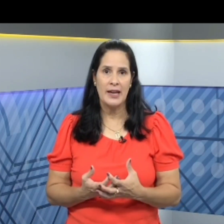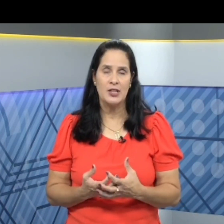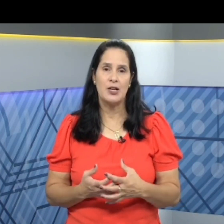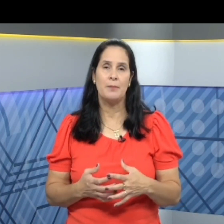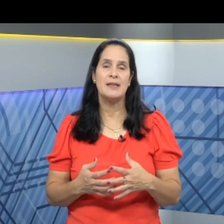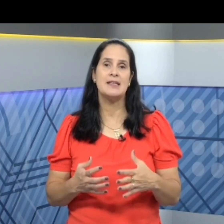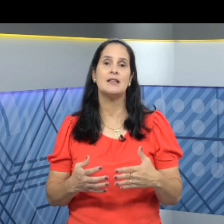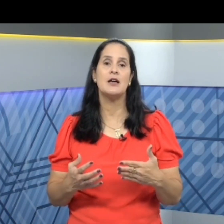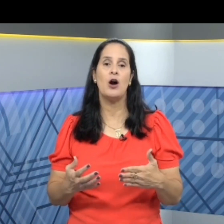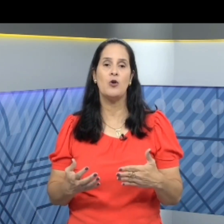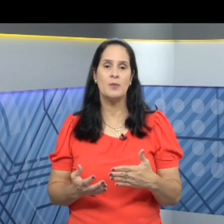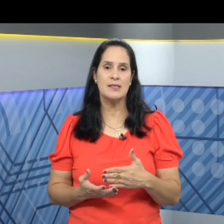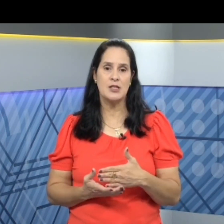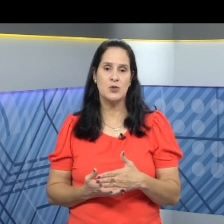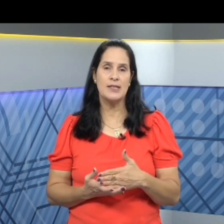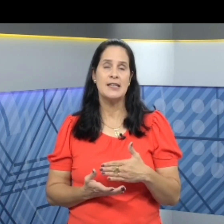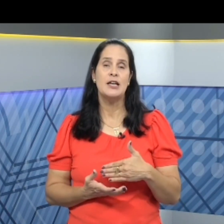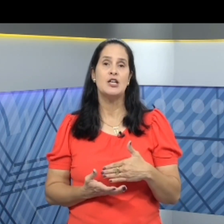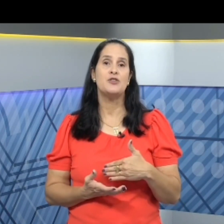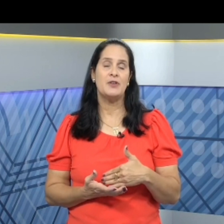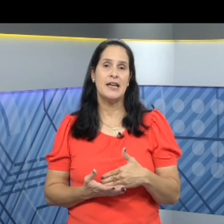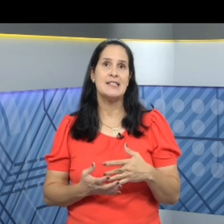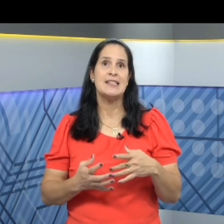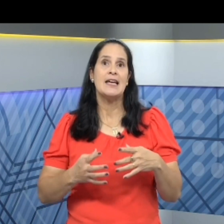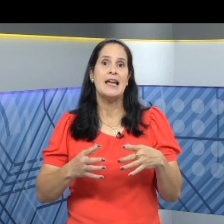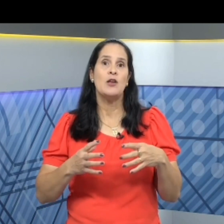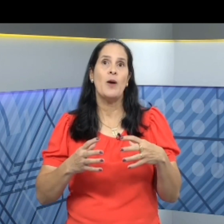ela apresenta algumas questões diferentes. Não